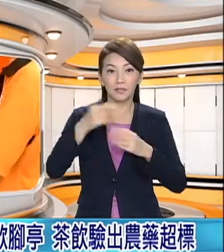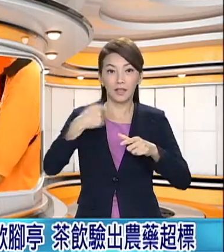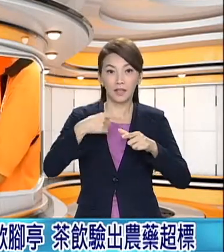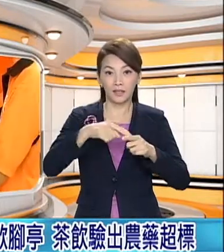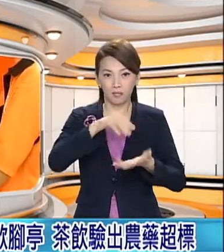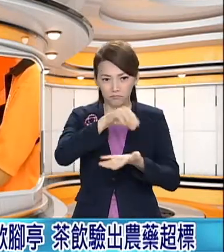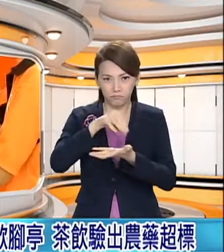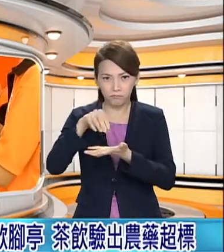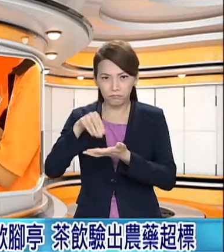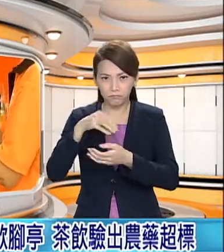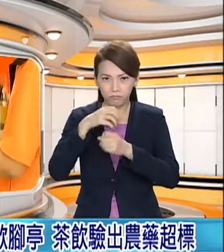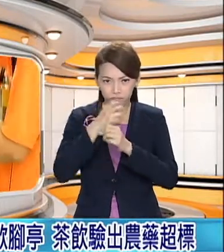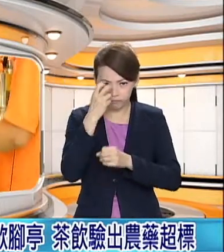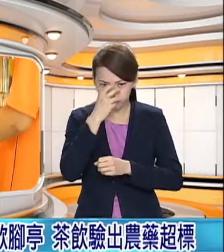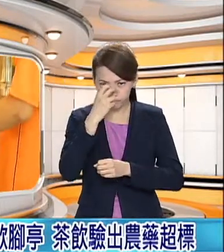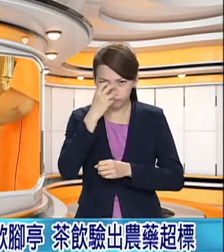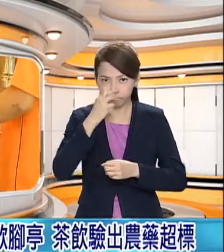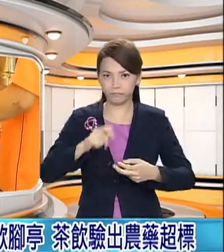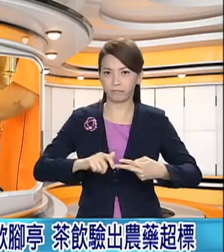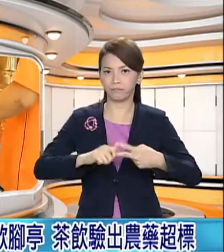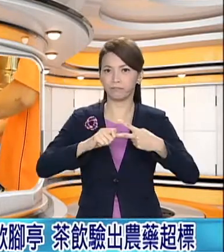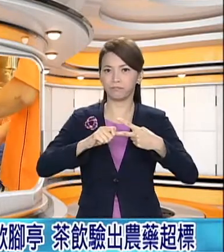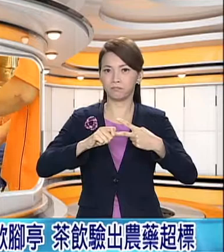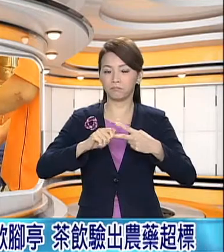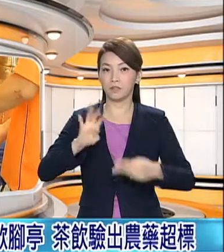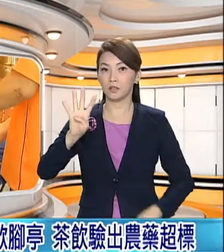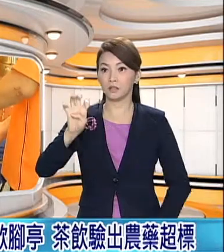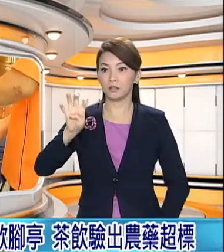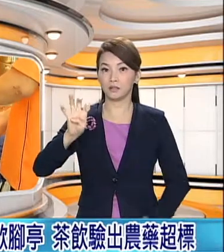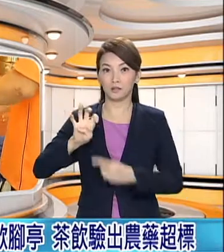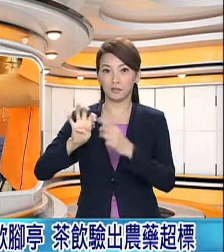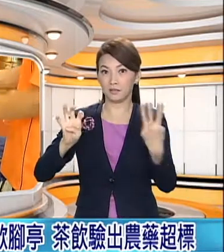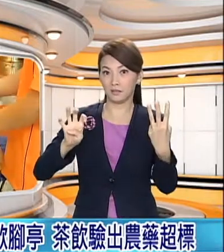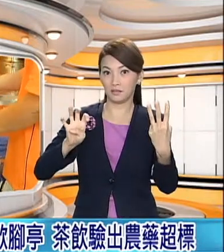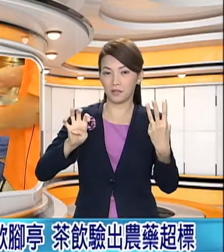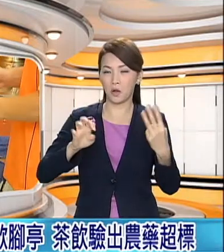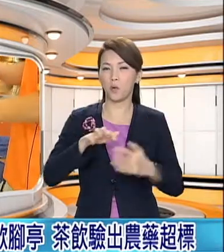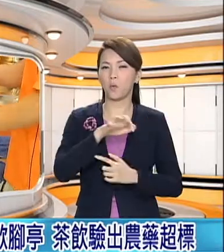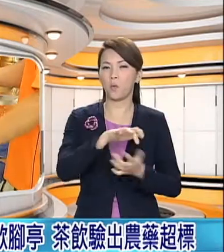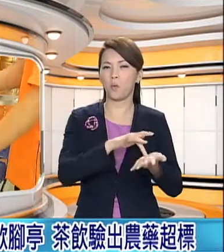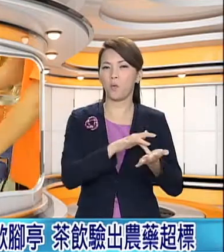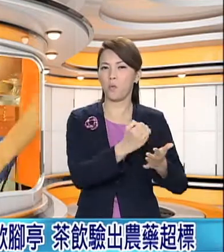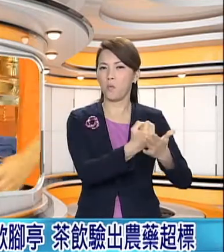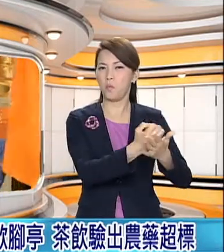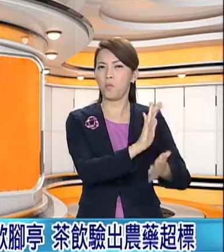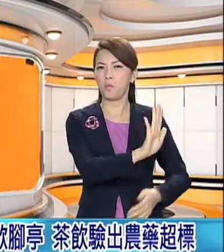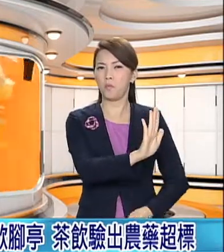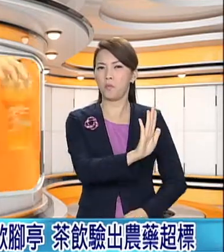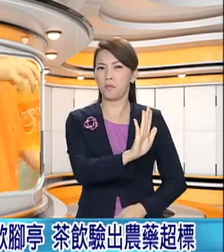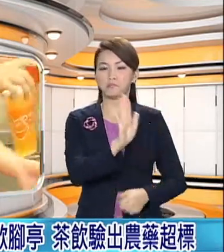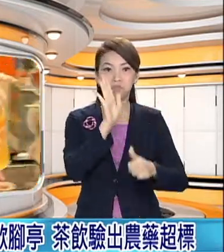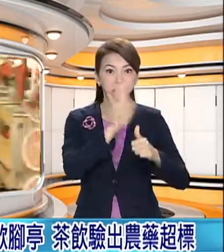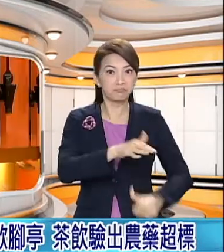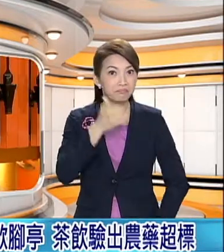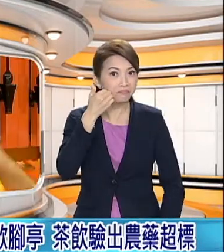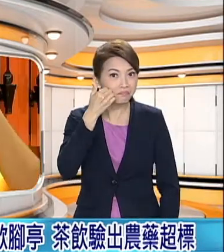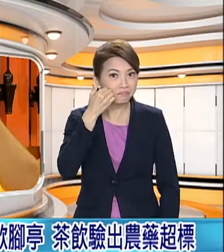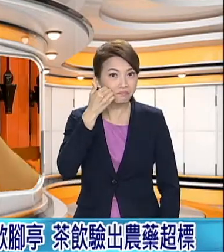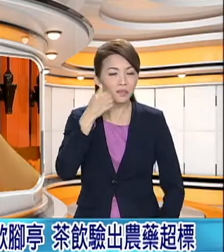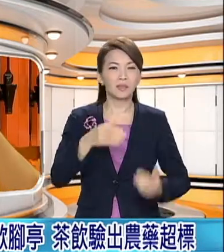果，44件当中有3件农药残留不符合规定，里头包括